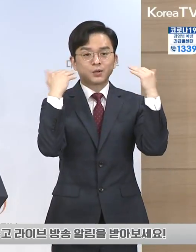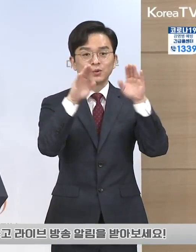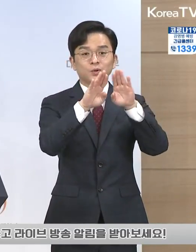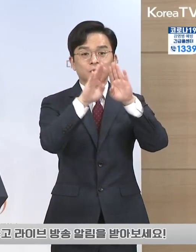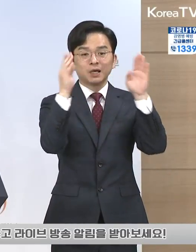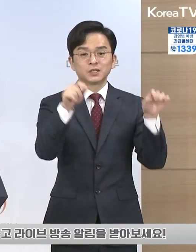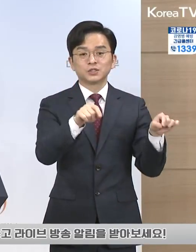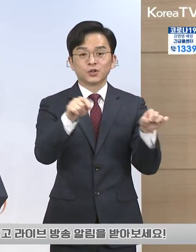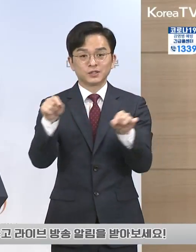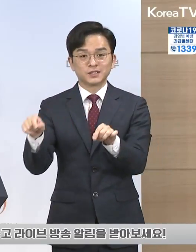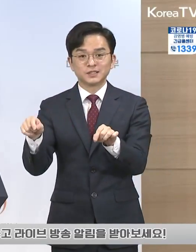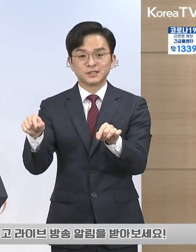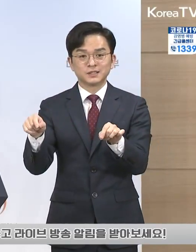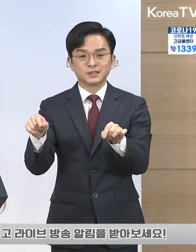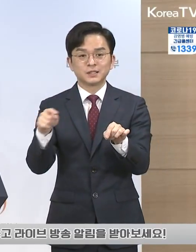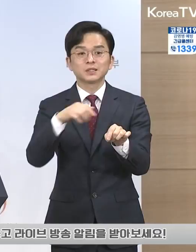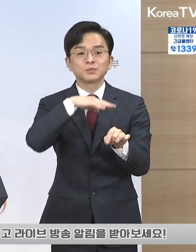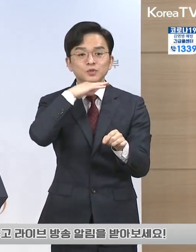죄송합니다.